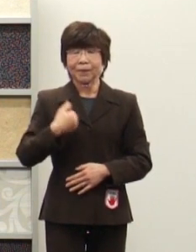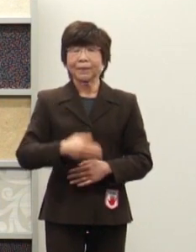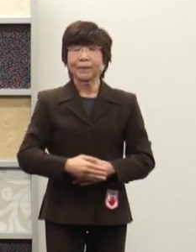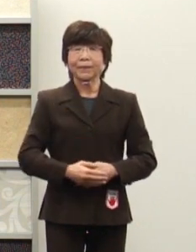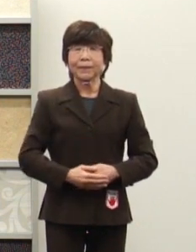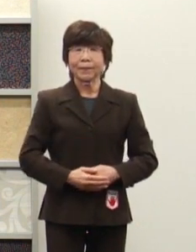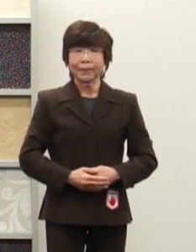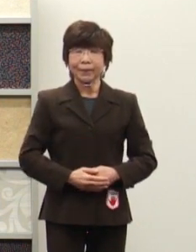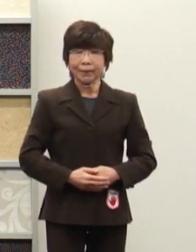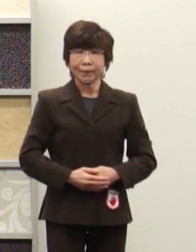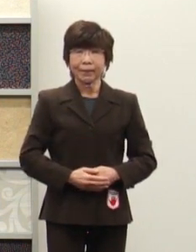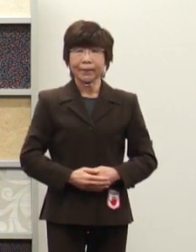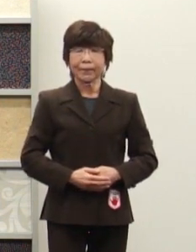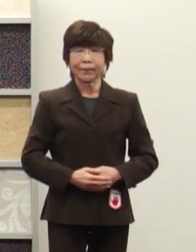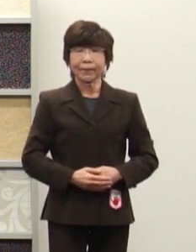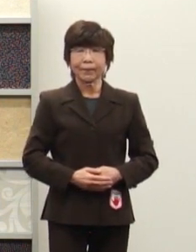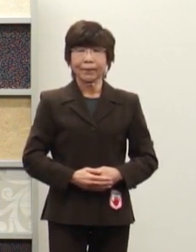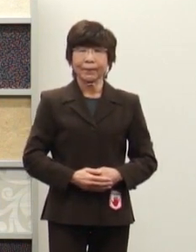あ